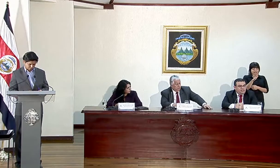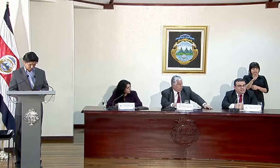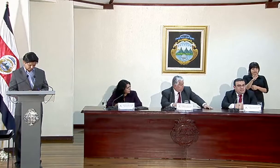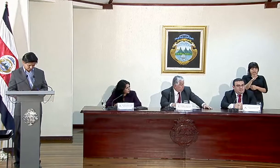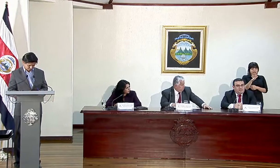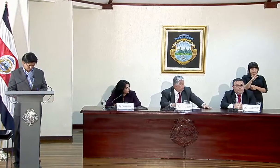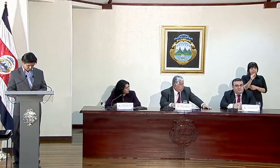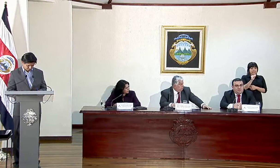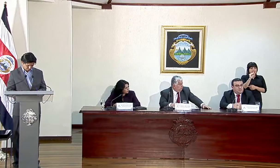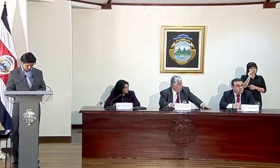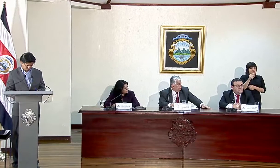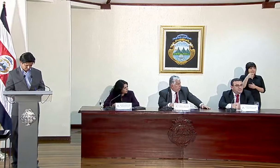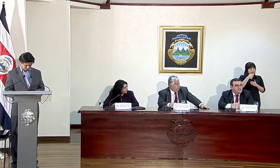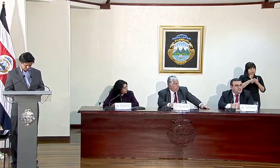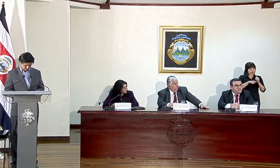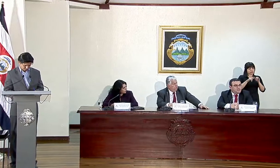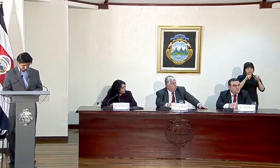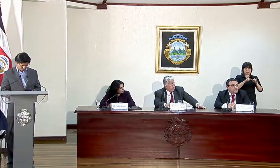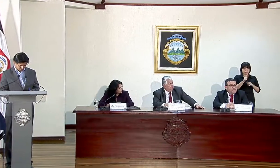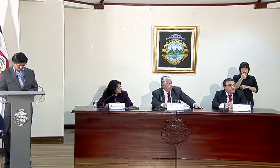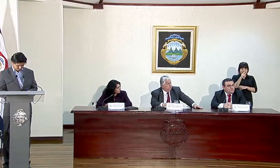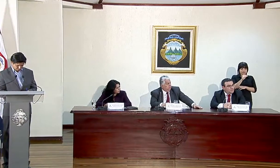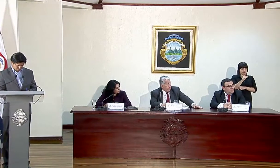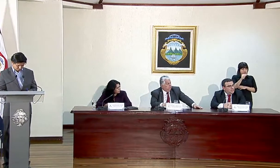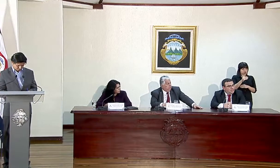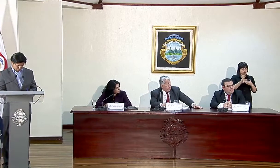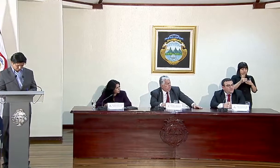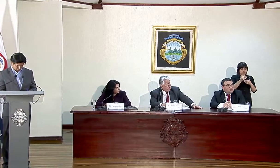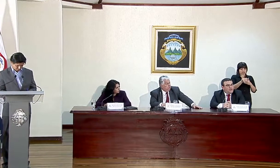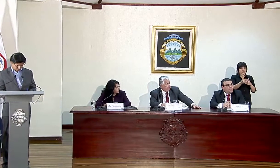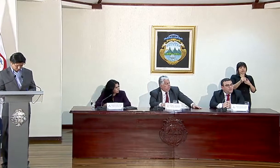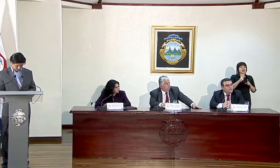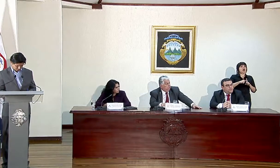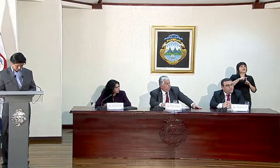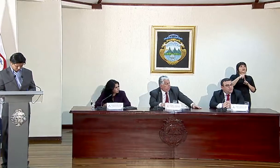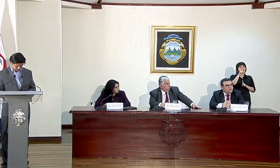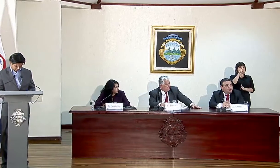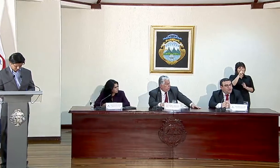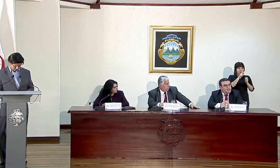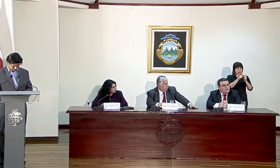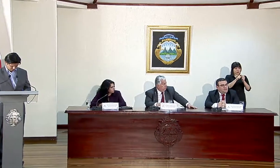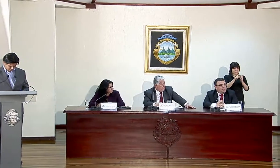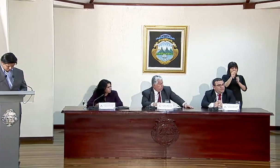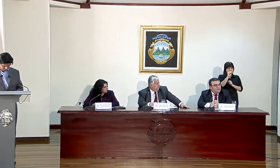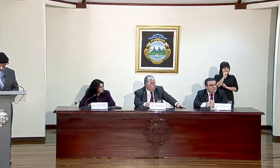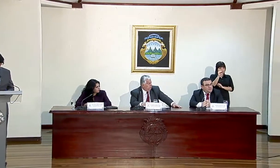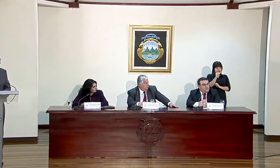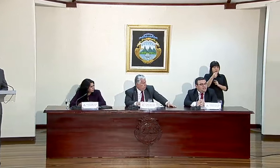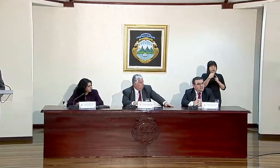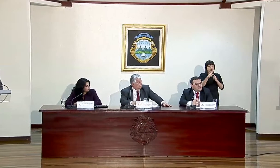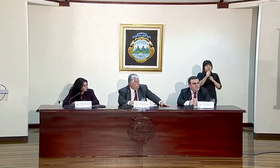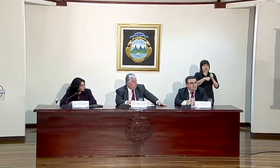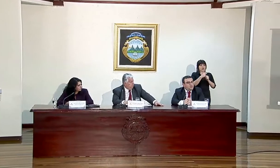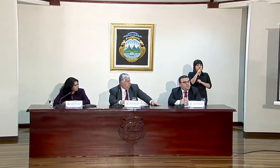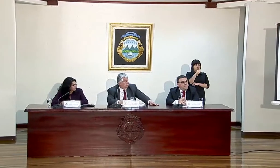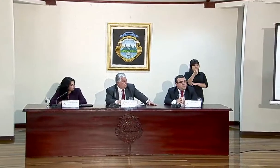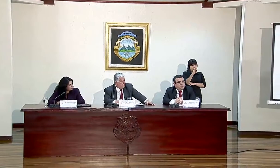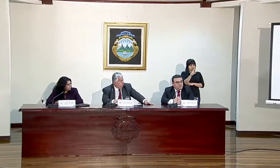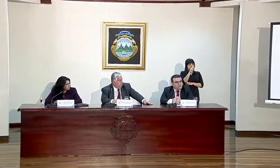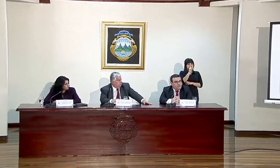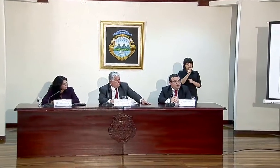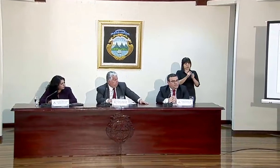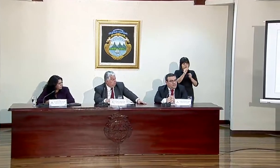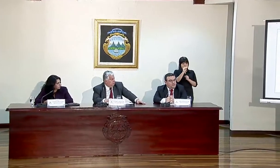la tasa del impuesto permanecería en 13% y aumentará un punto porcentual durante el 2016 y un